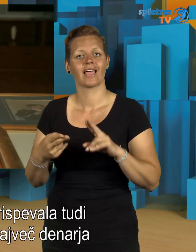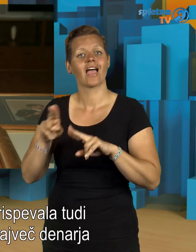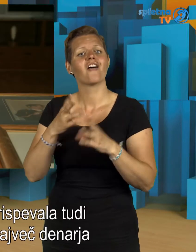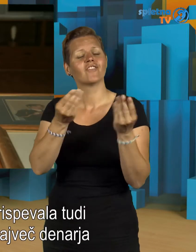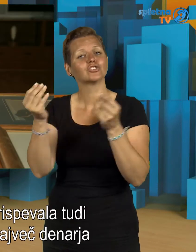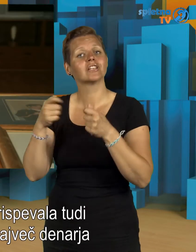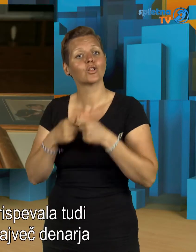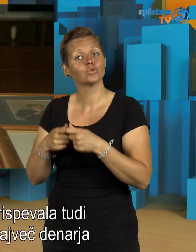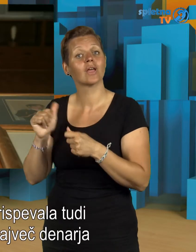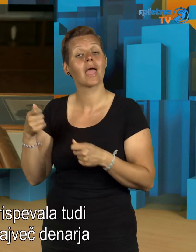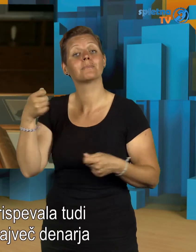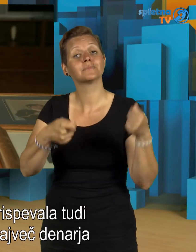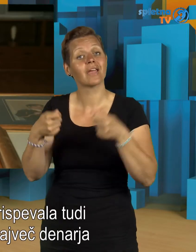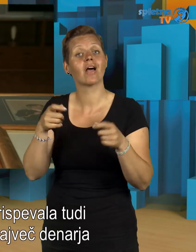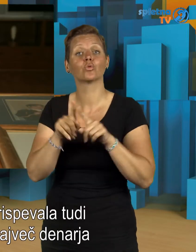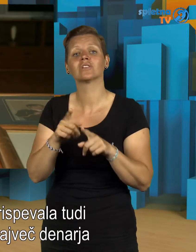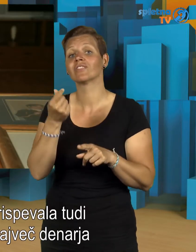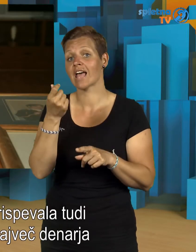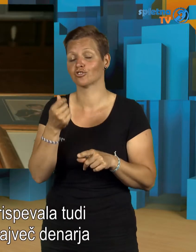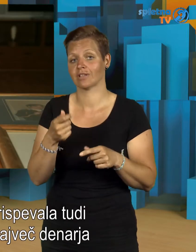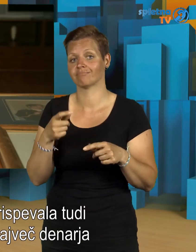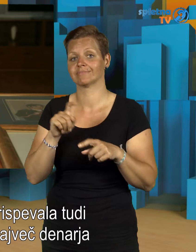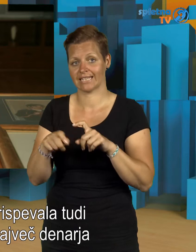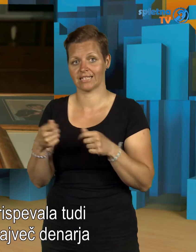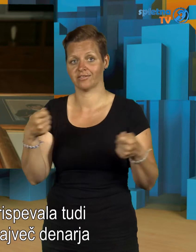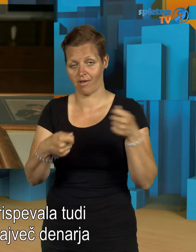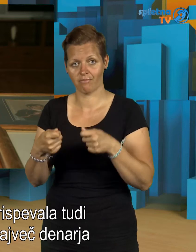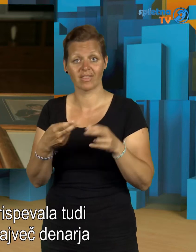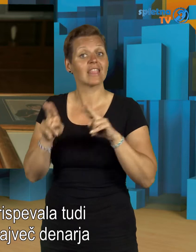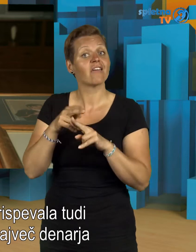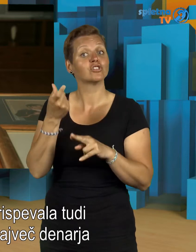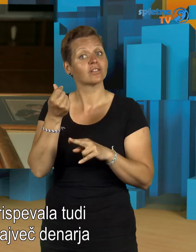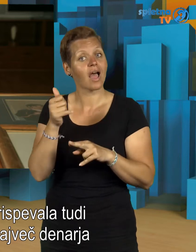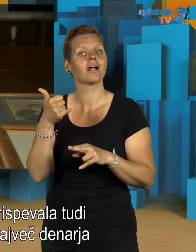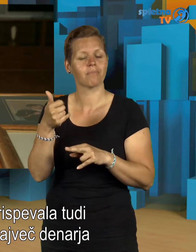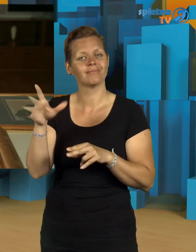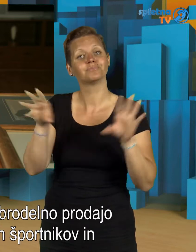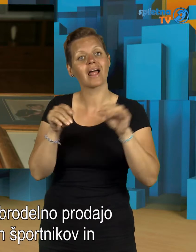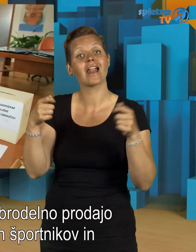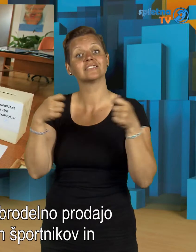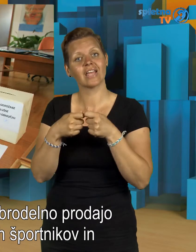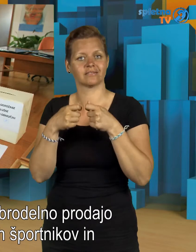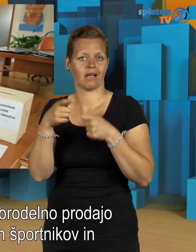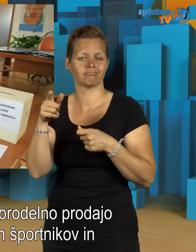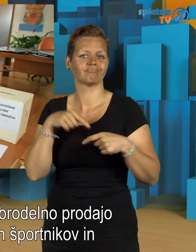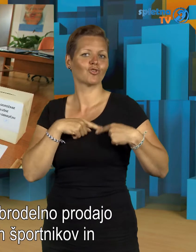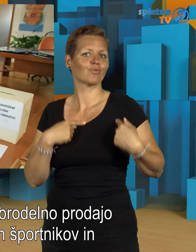Večina društev je prispevala tudi finančna sredstva, največ denarja pa je zbrala zveza z dobrodelno prodajo spominskih stik